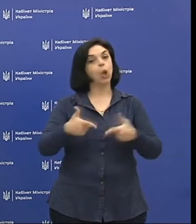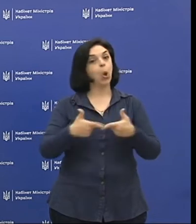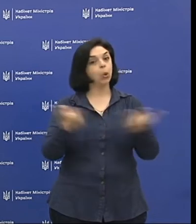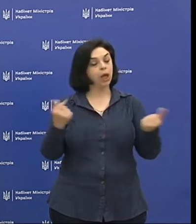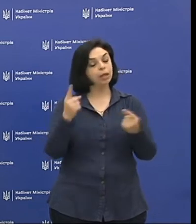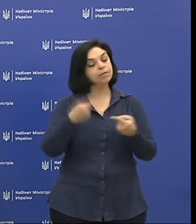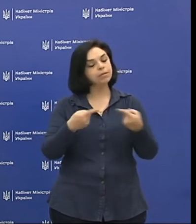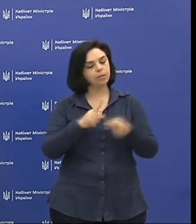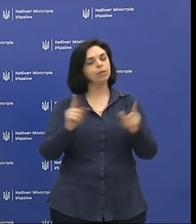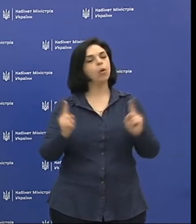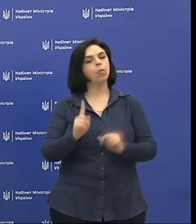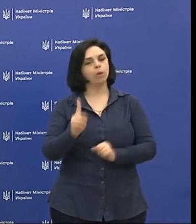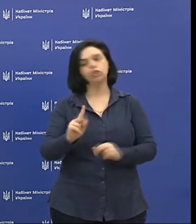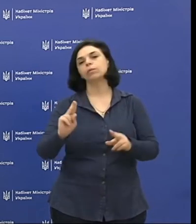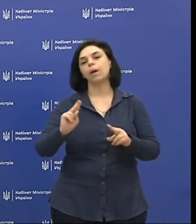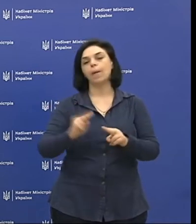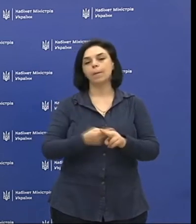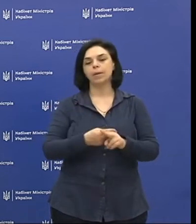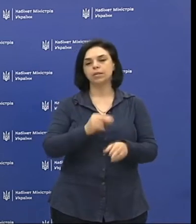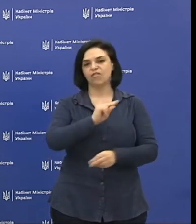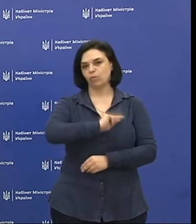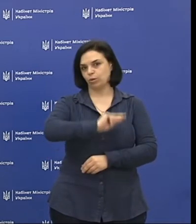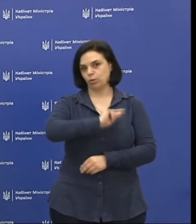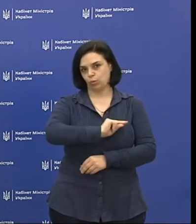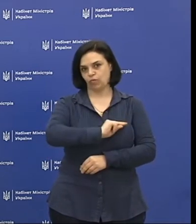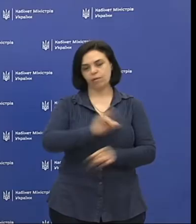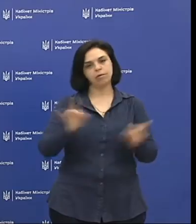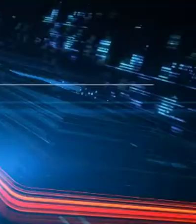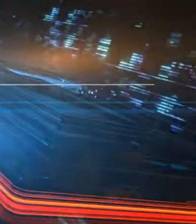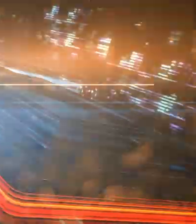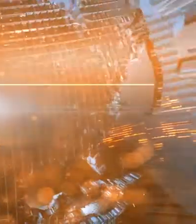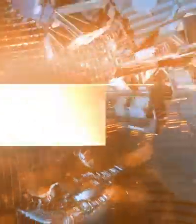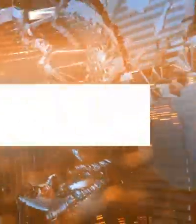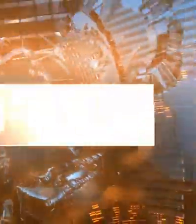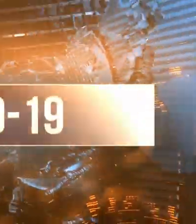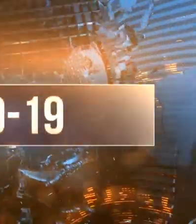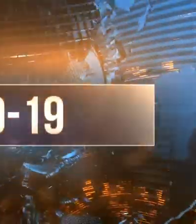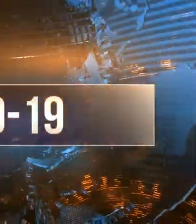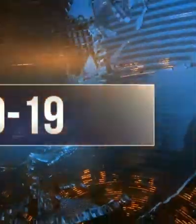з певними обмеженнями, без функціонування ресторанів.